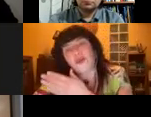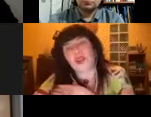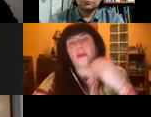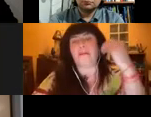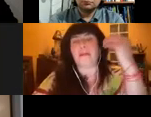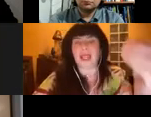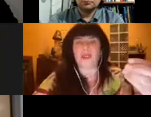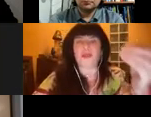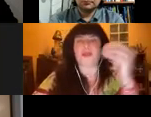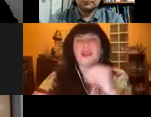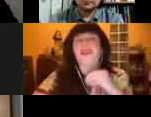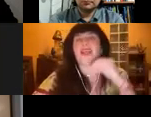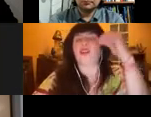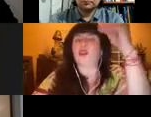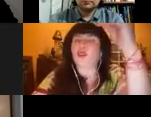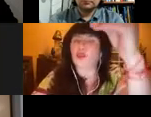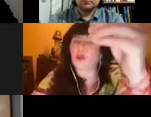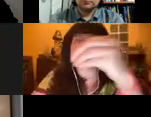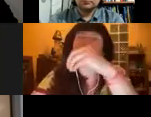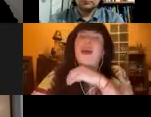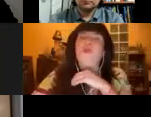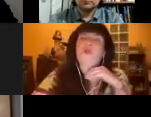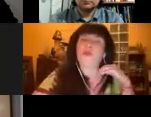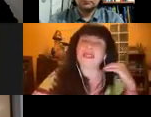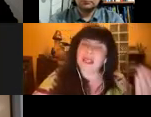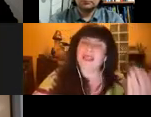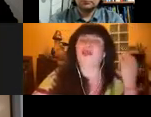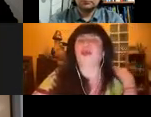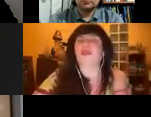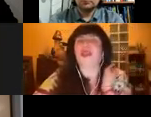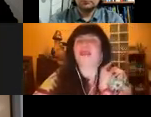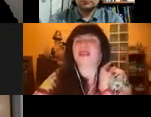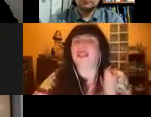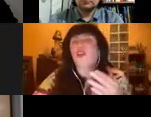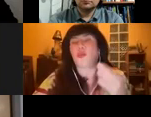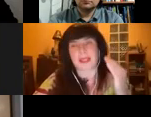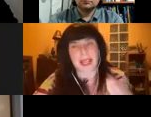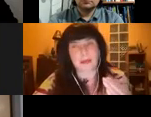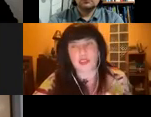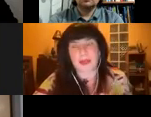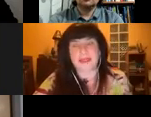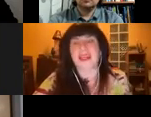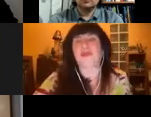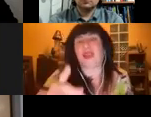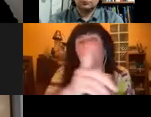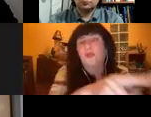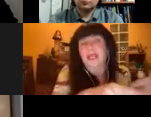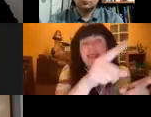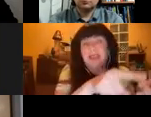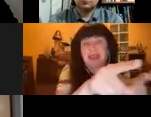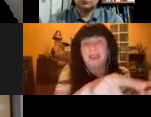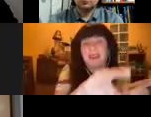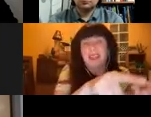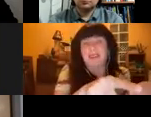materiales, como digo, más lejos del cuerpo del hablante, los conductuales ya un poco más cerca del cuerpo del hablante, los mentales mucho más cerca. Por ejemplo,